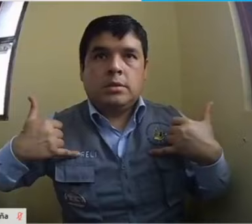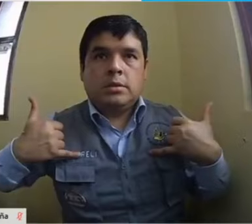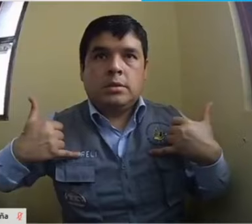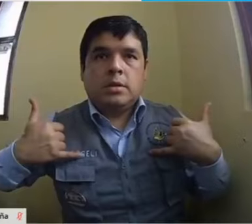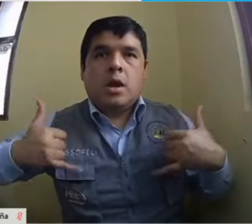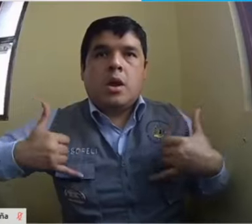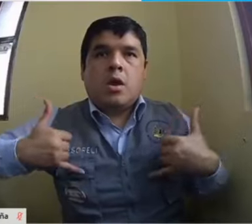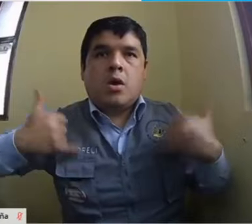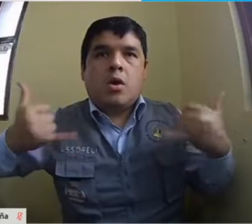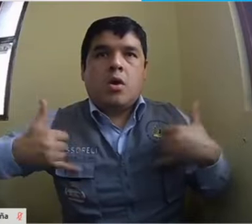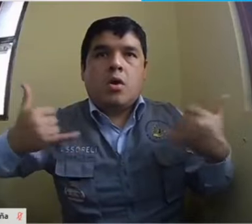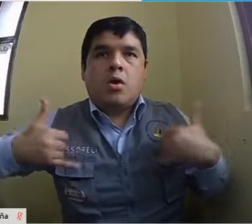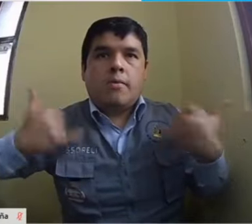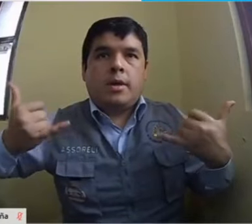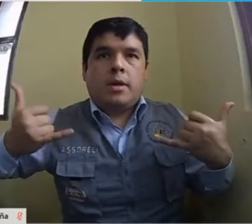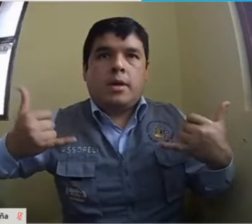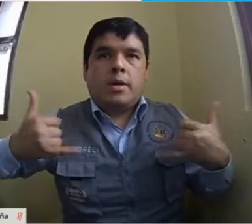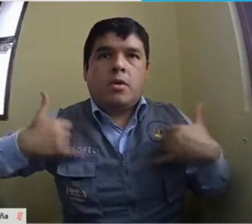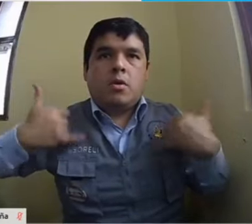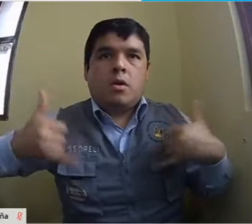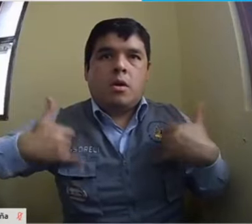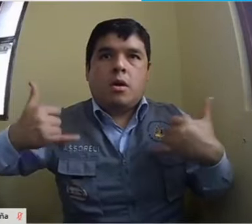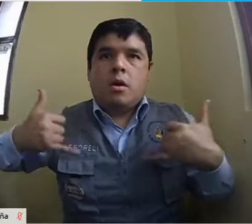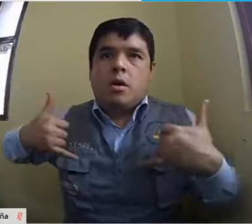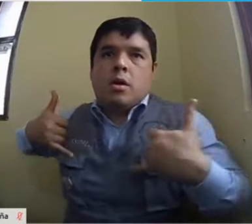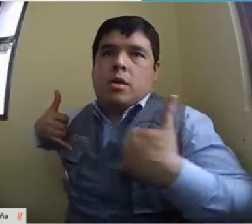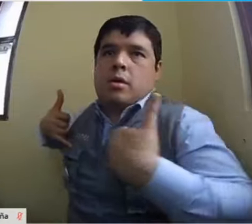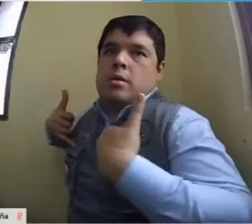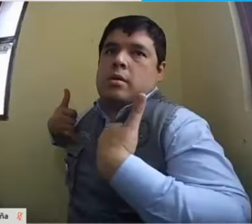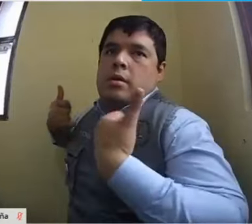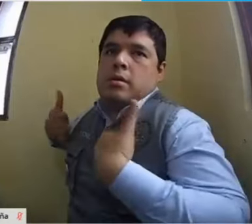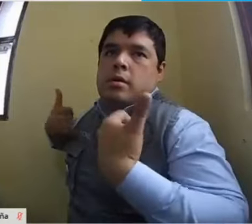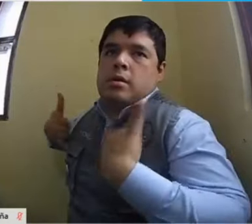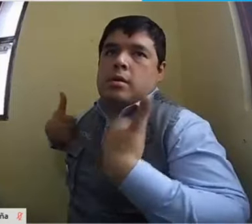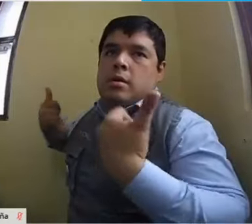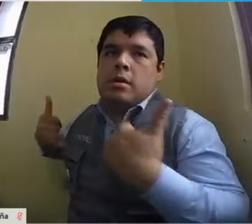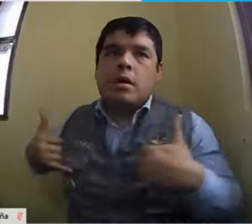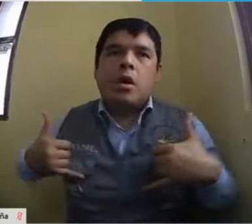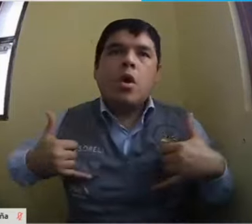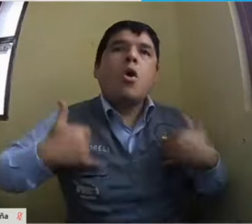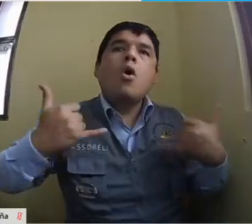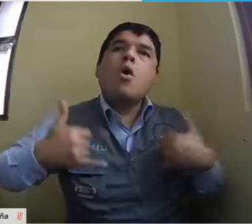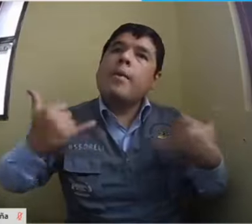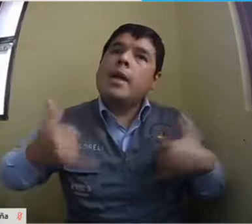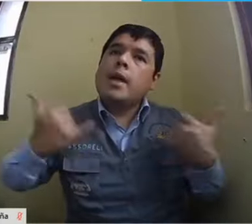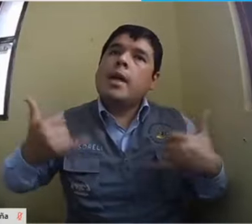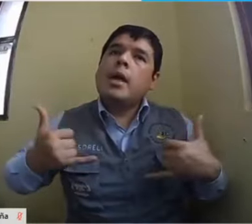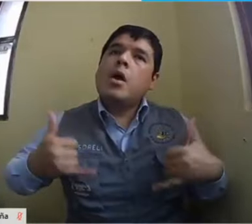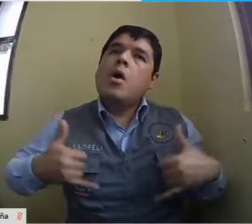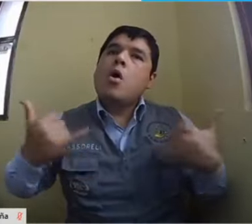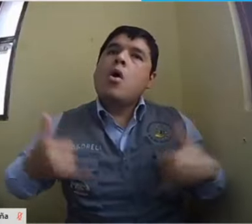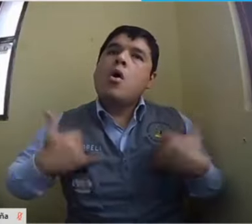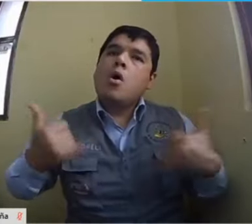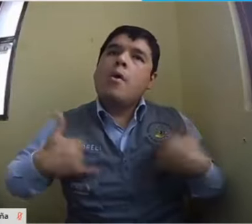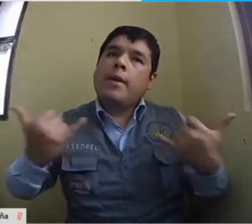Miren, es con la I, pero el índice toca el pecho. Perdón, el meñique toca el